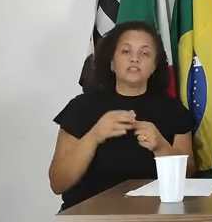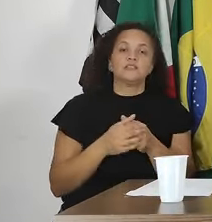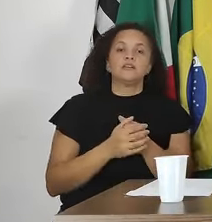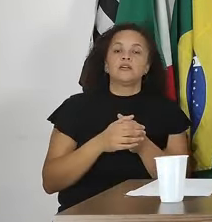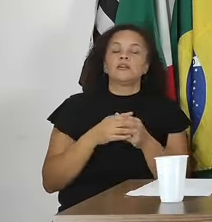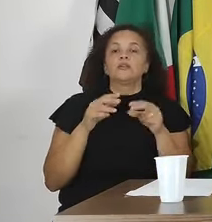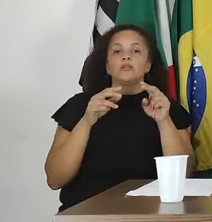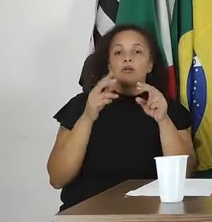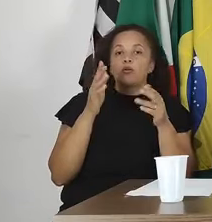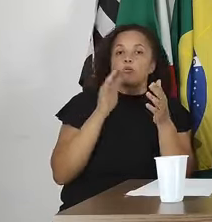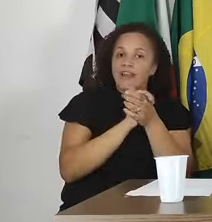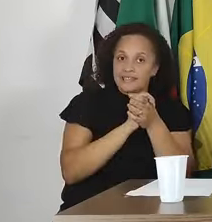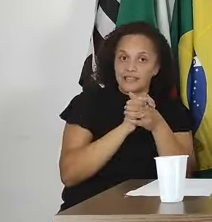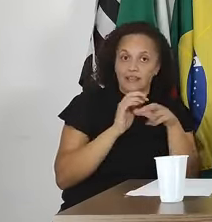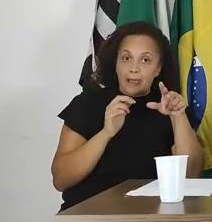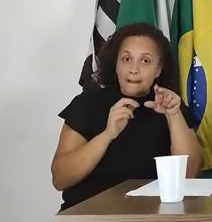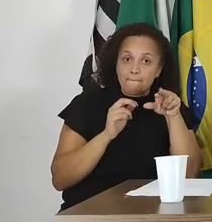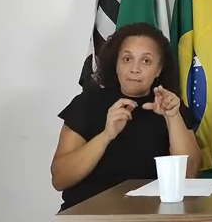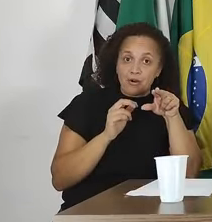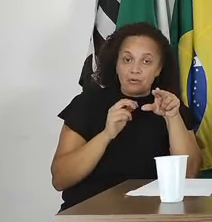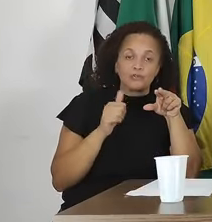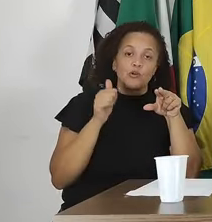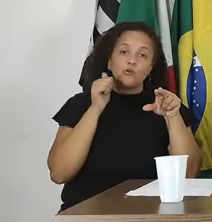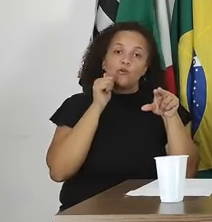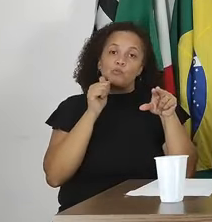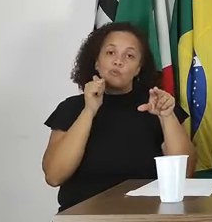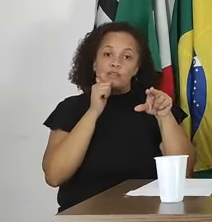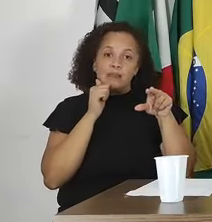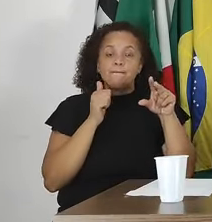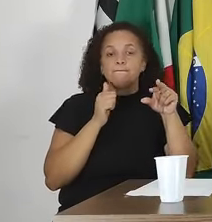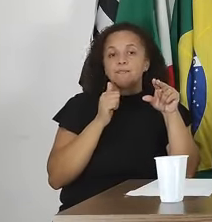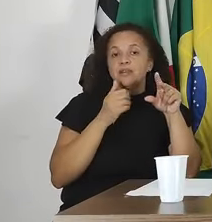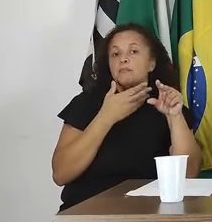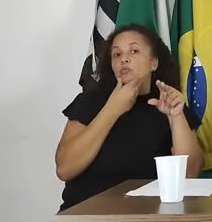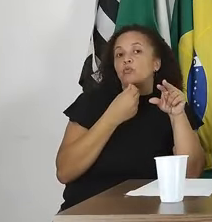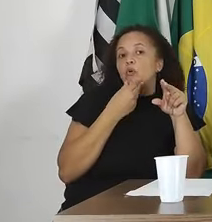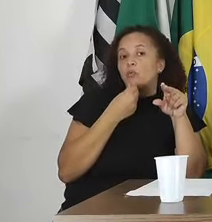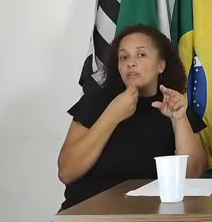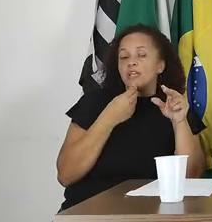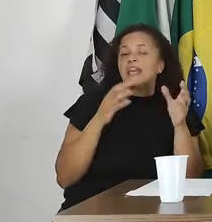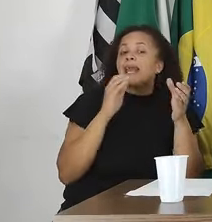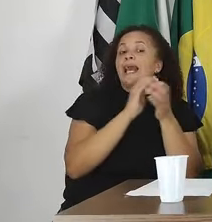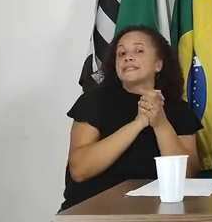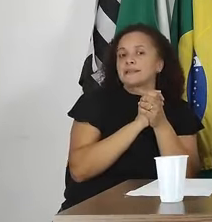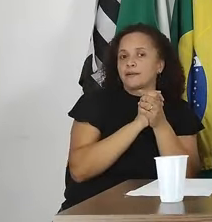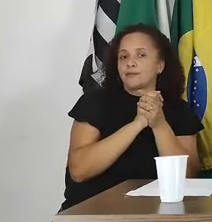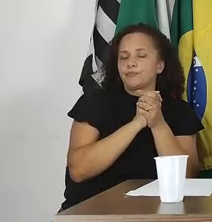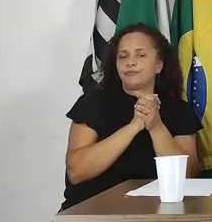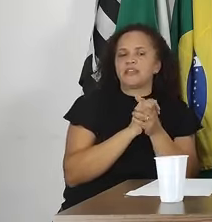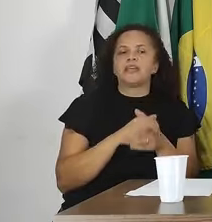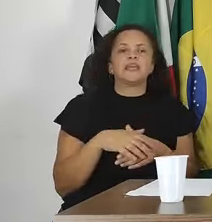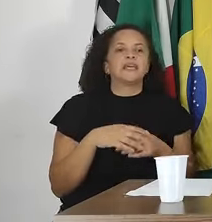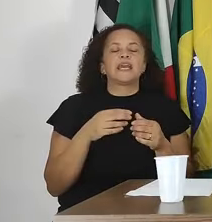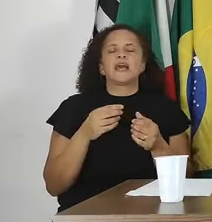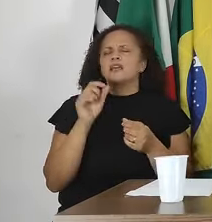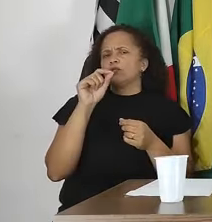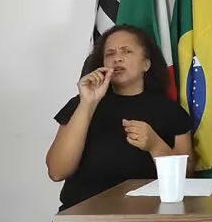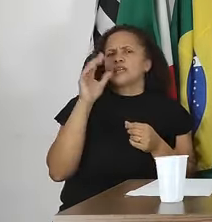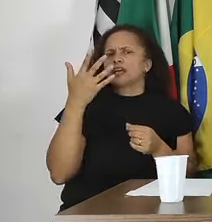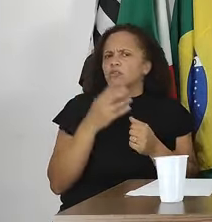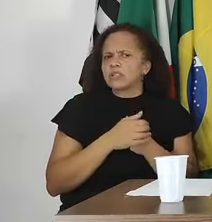O irmão com a irmã casado. E aí eles levaram e o tribunal deles na época era em